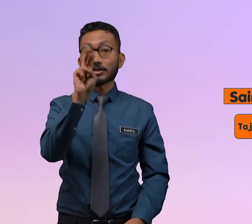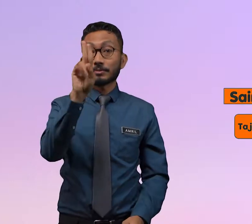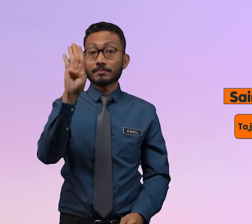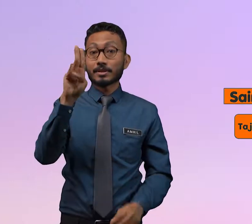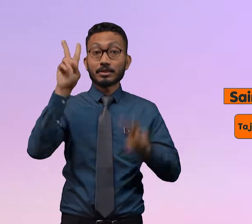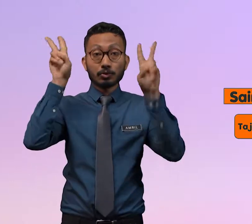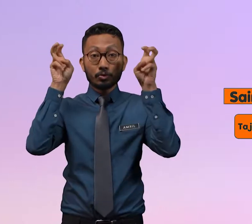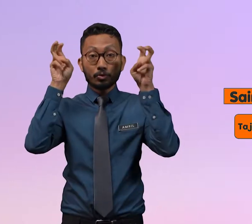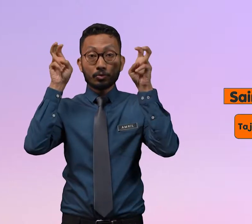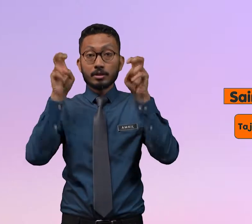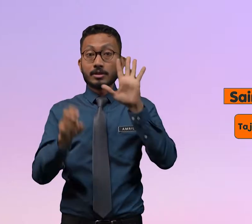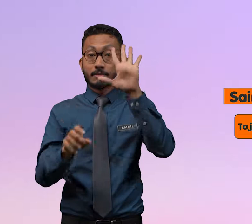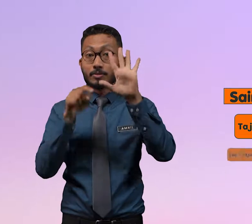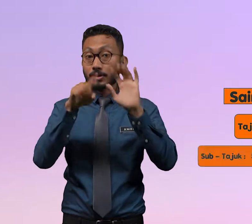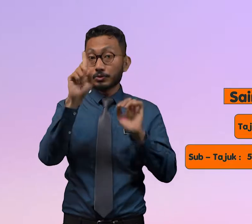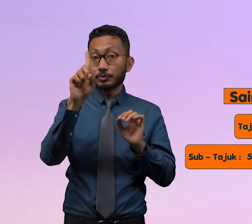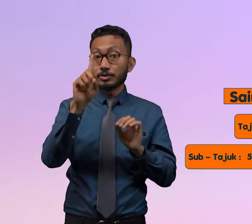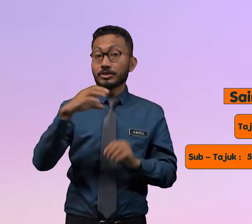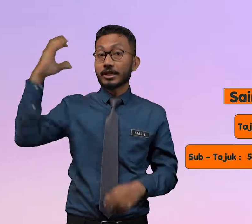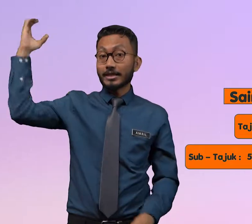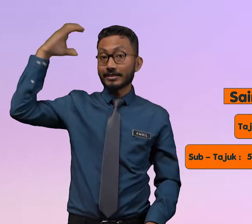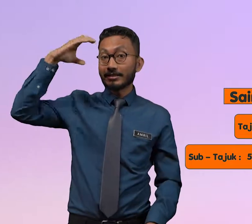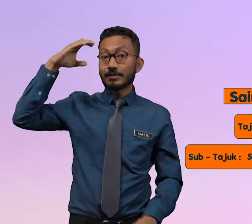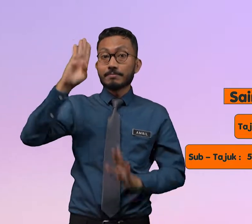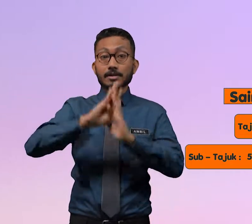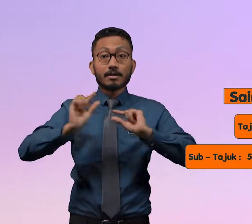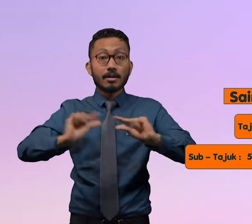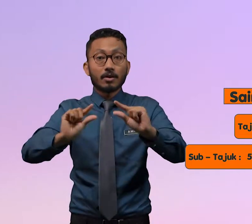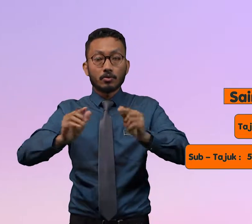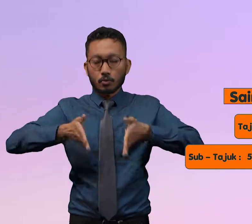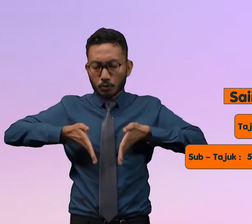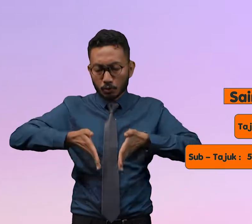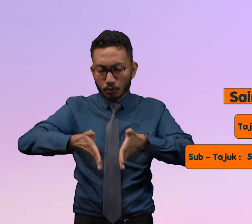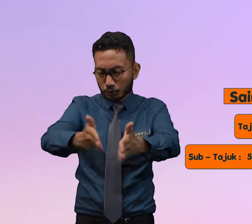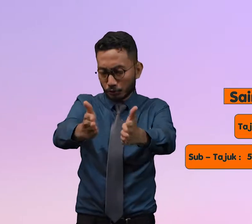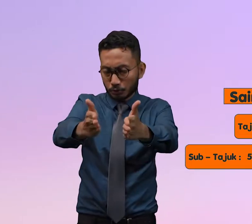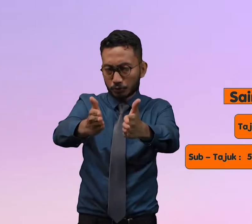Jom dasu lima pokok-pokok cahaya bergerak dulu.